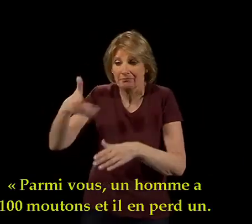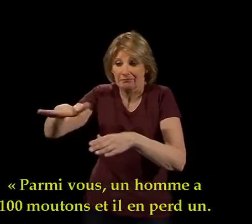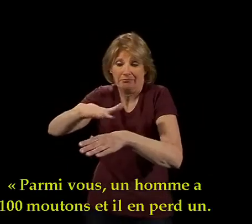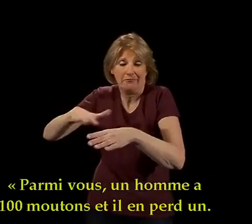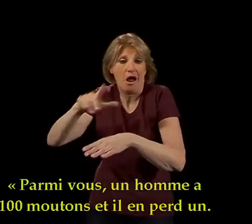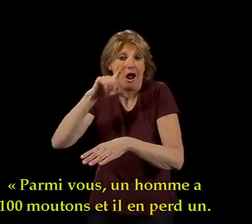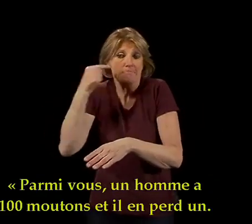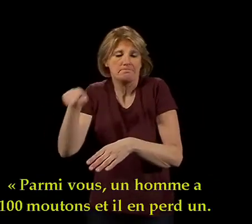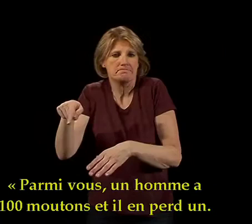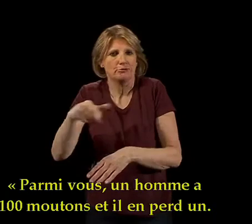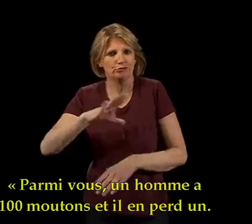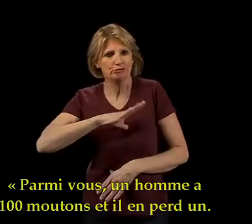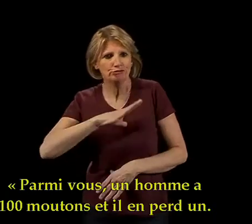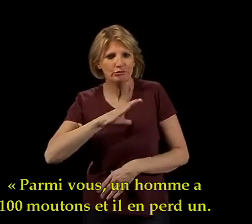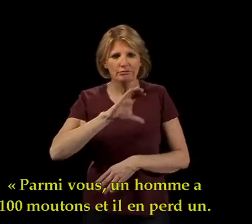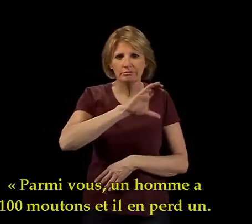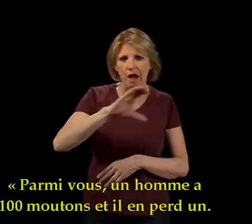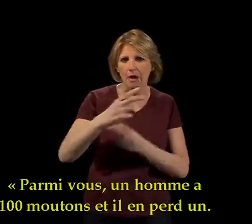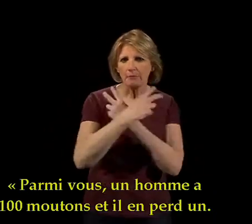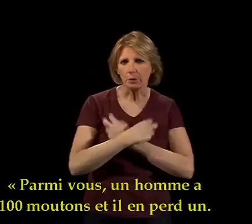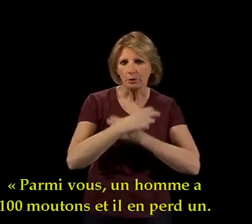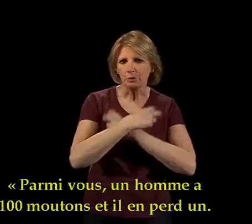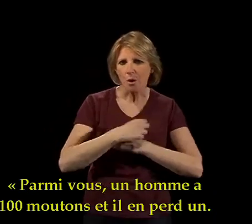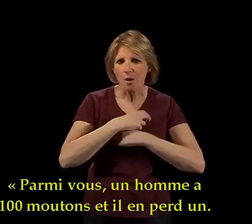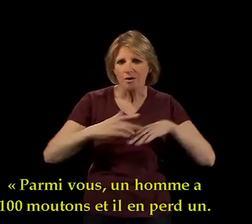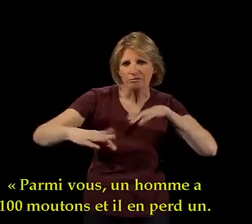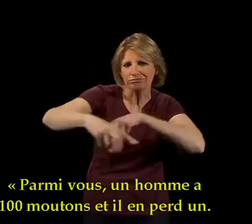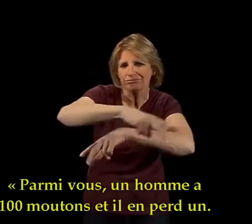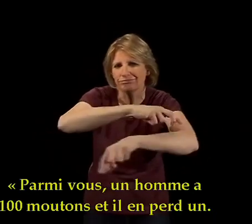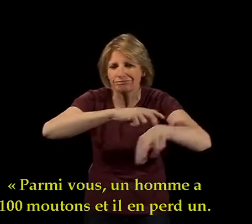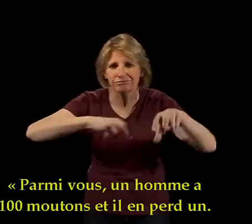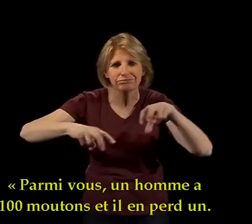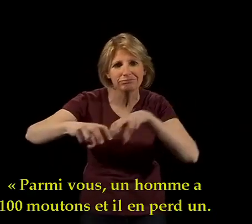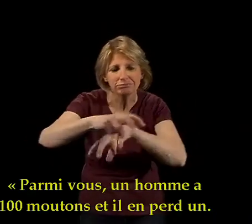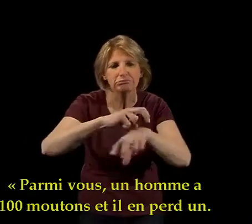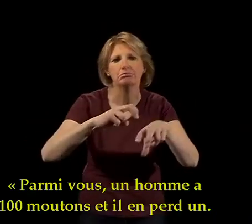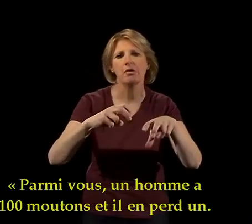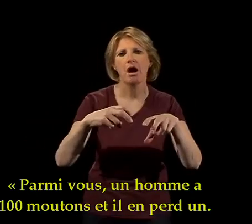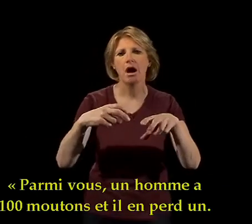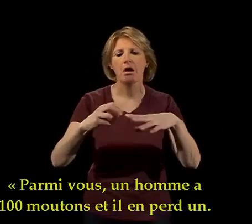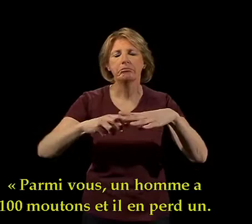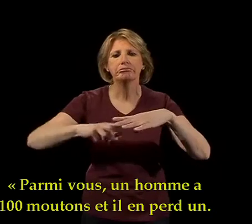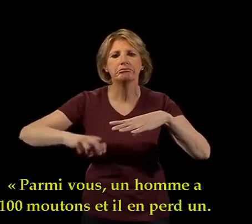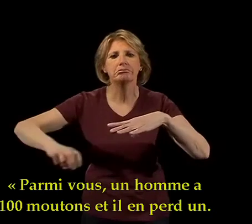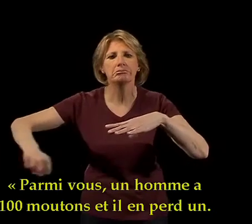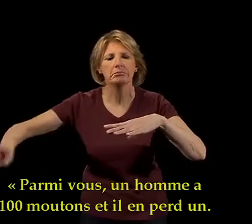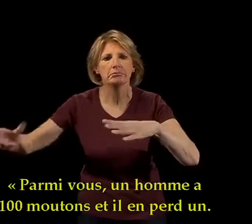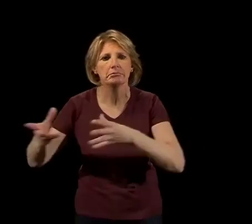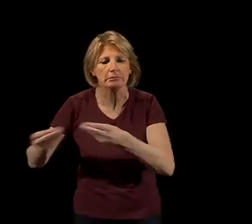vous, un homme a 100 moutons et il en perd un. Bien sûr, il va